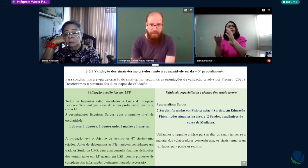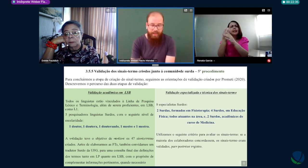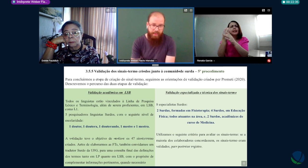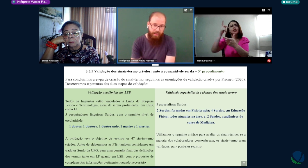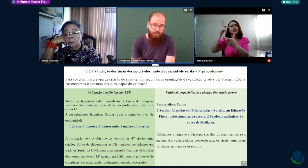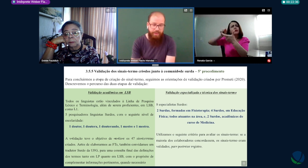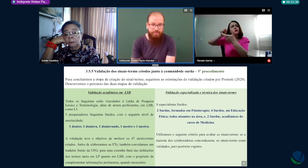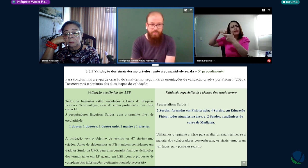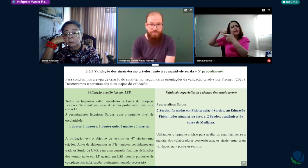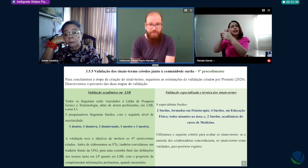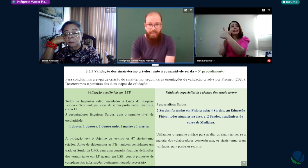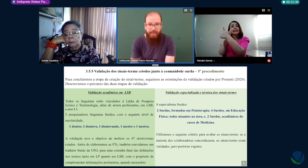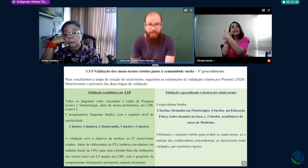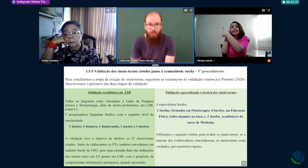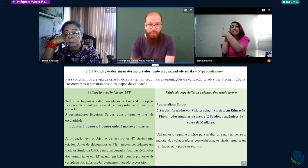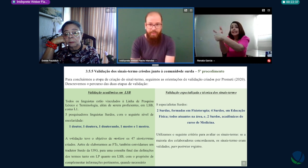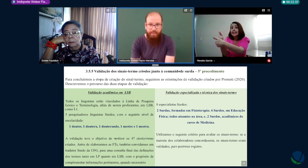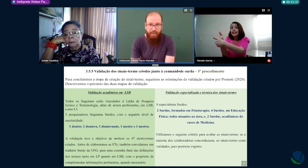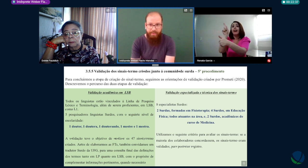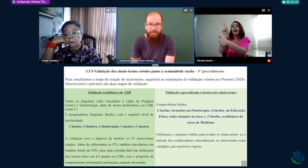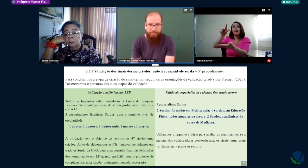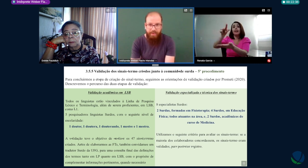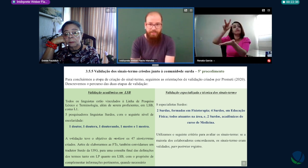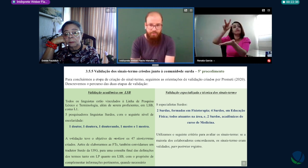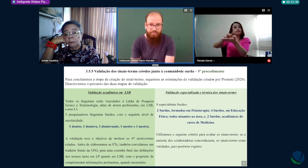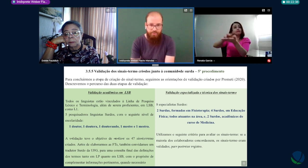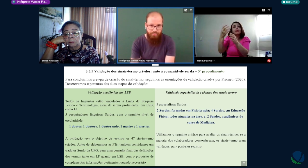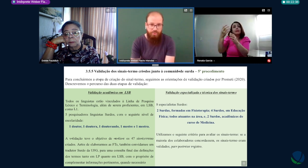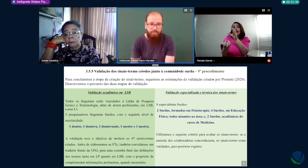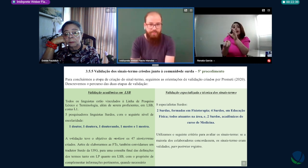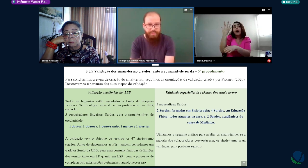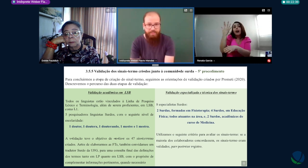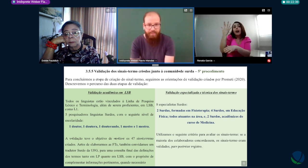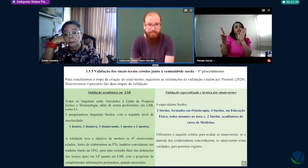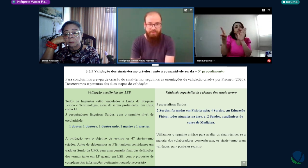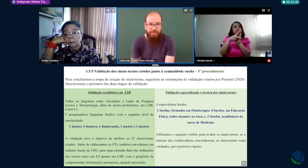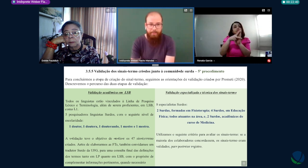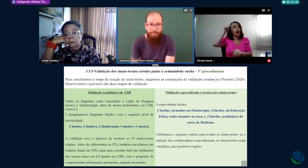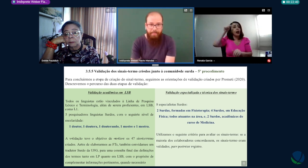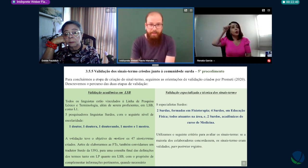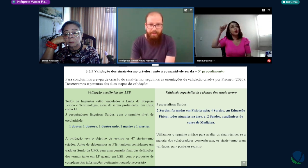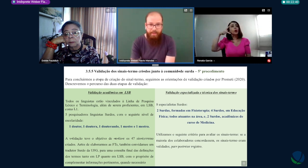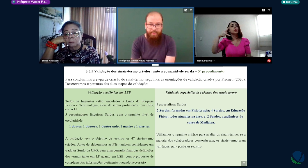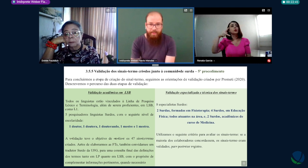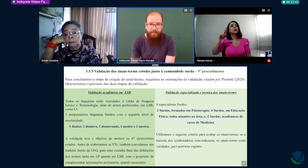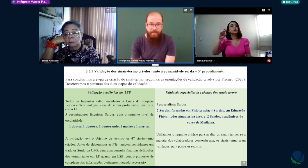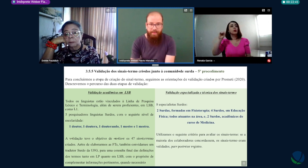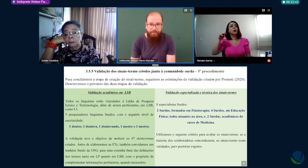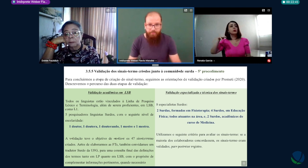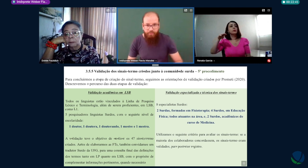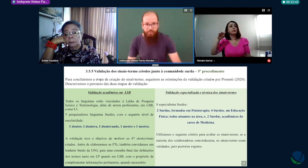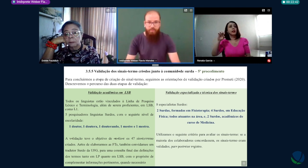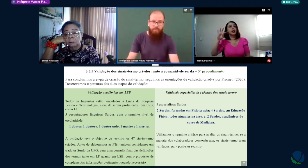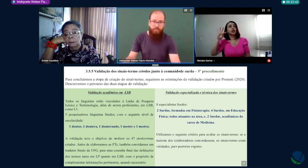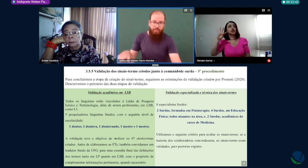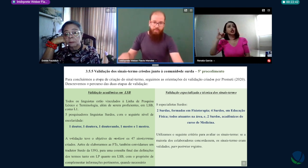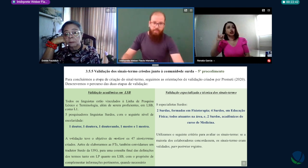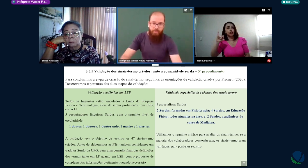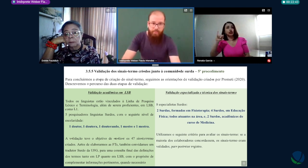né? Ela corresponde à quinta parte de todo o procedimento. E aí,